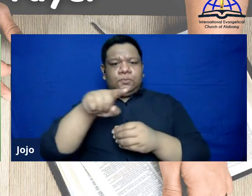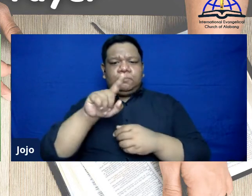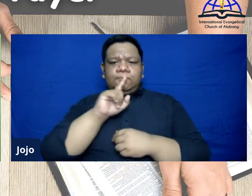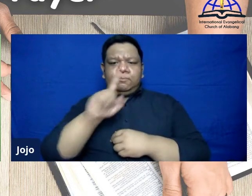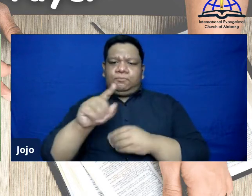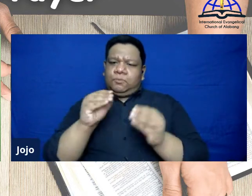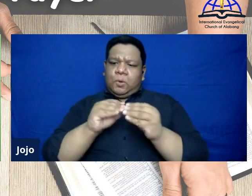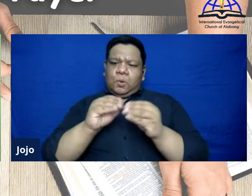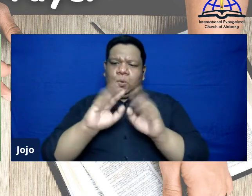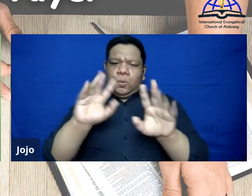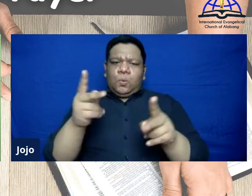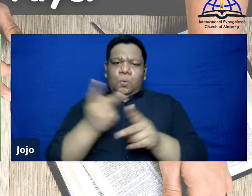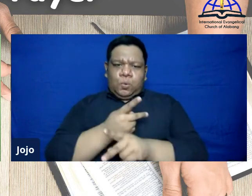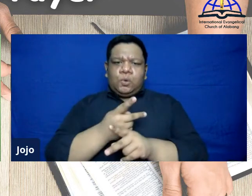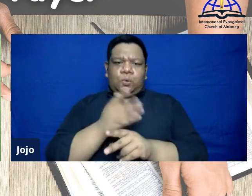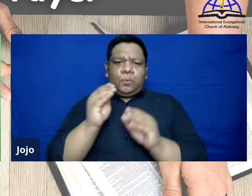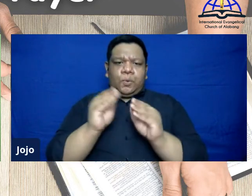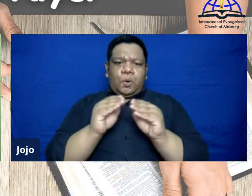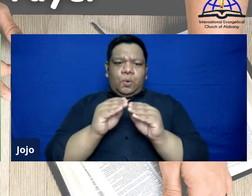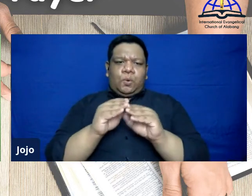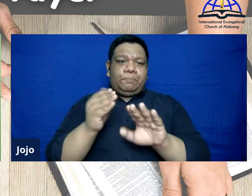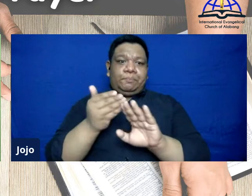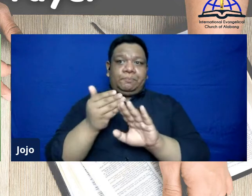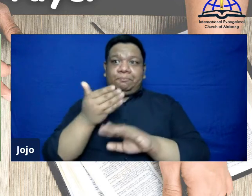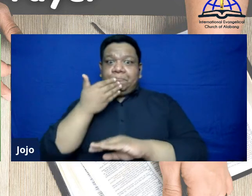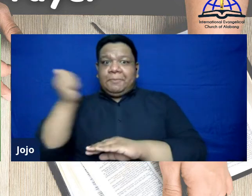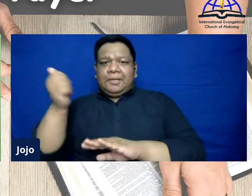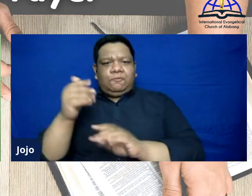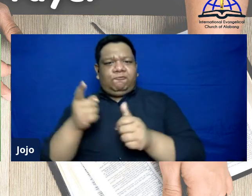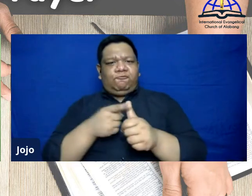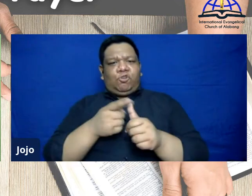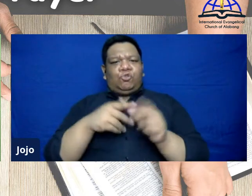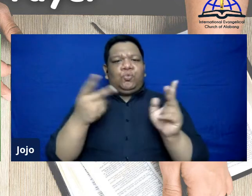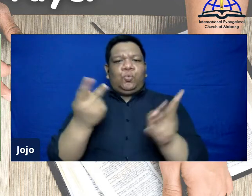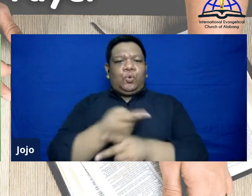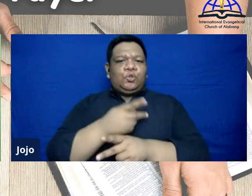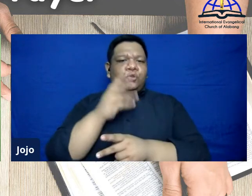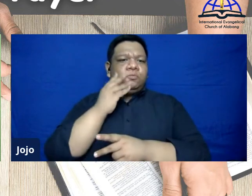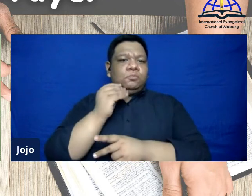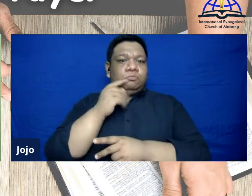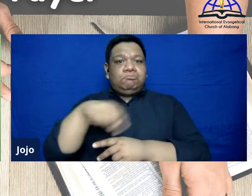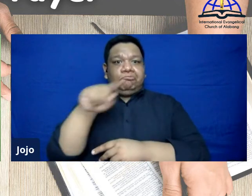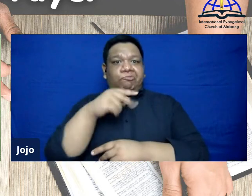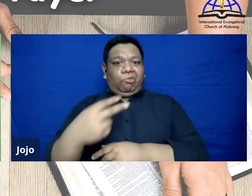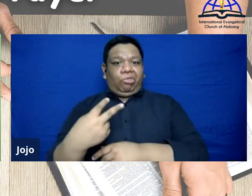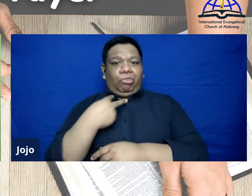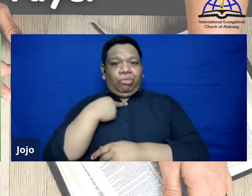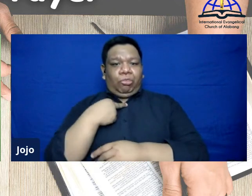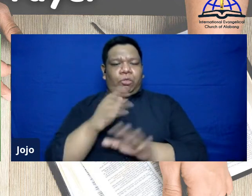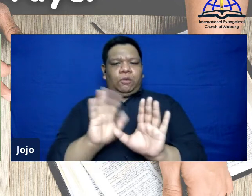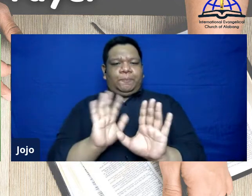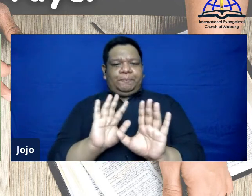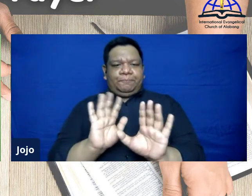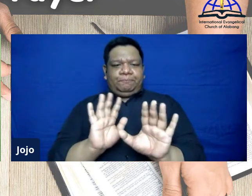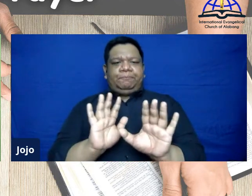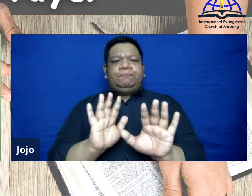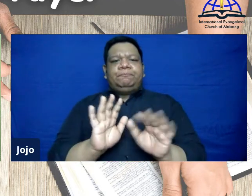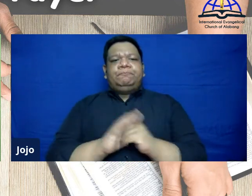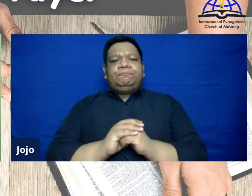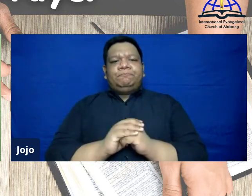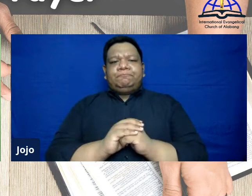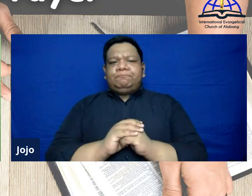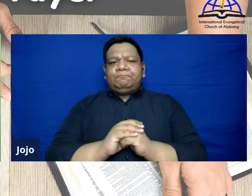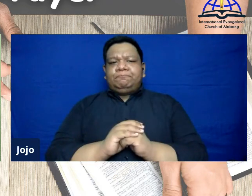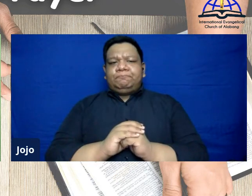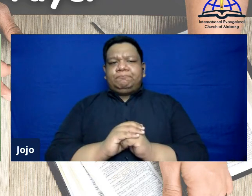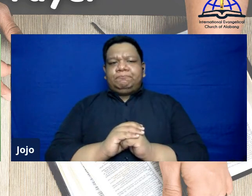worse before it gets better. Just don't get caught up in the middle of all